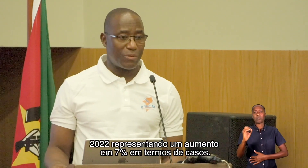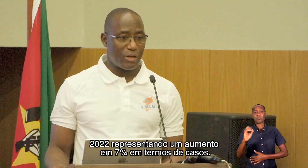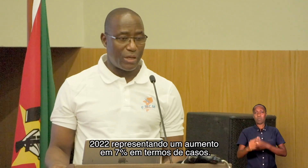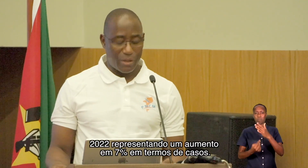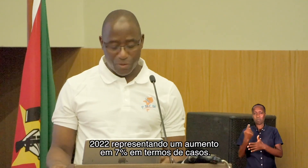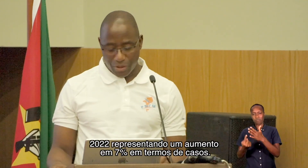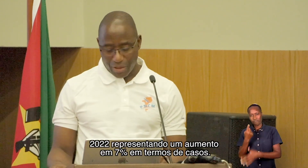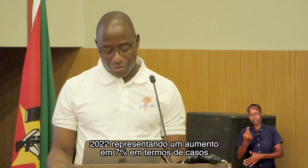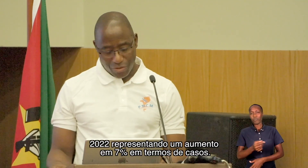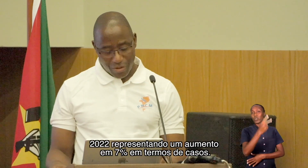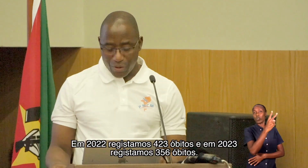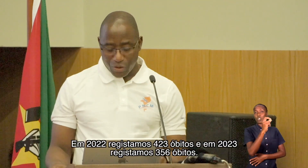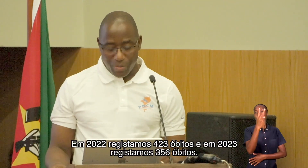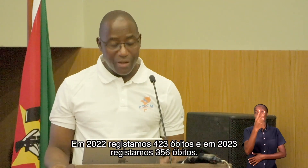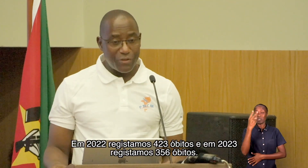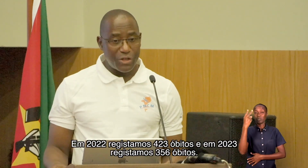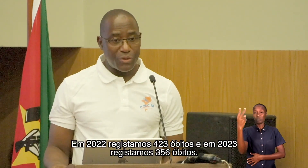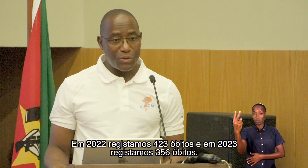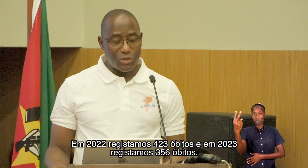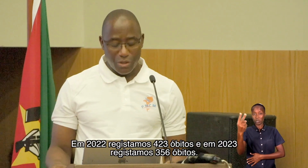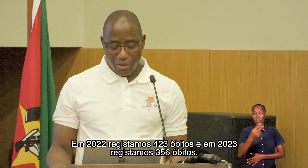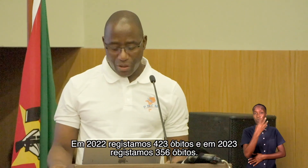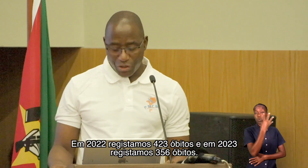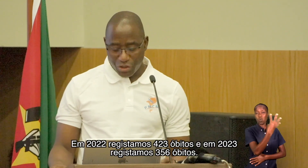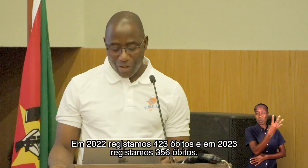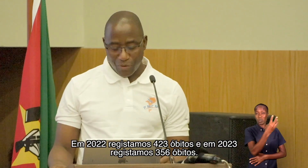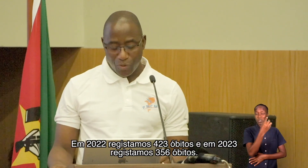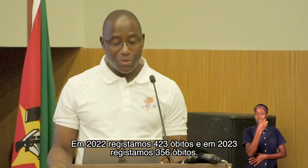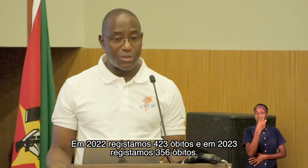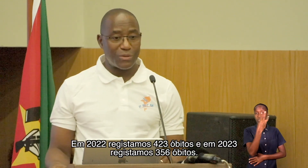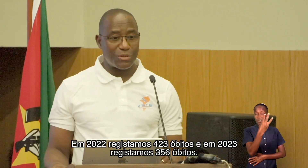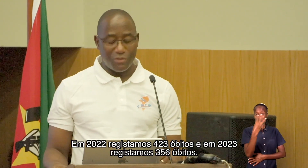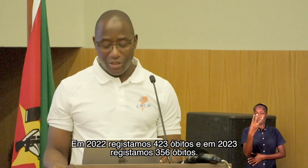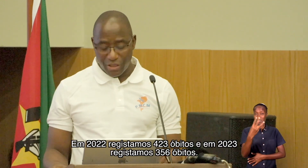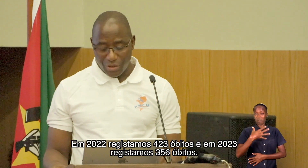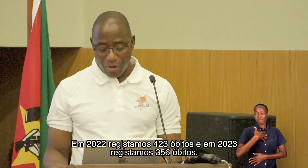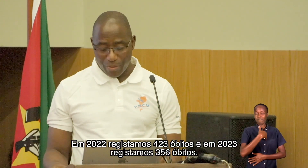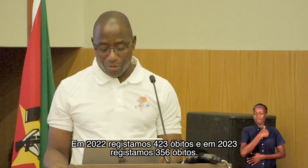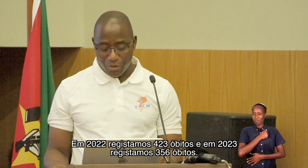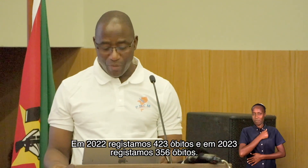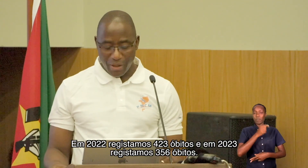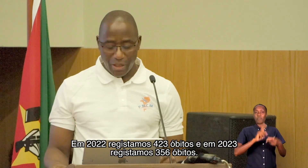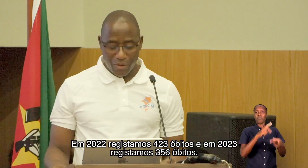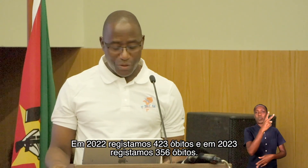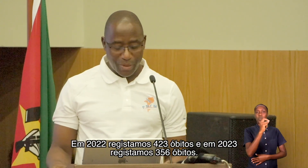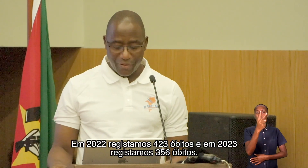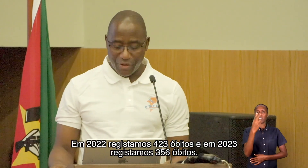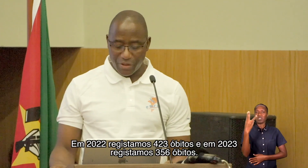em termos de casos. Em 2022, registramos 423 óbitos e, em 2023,